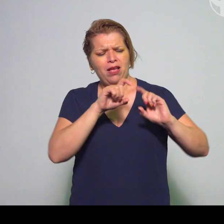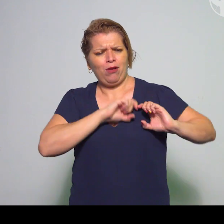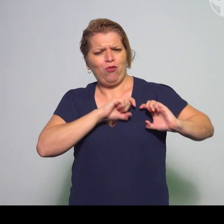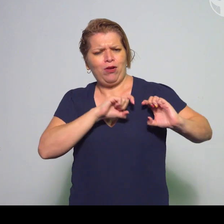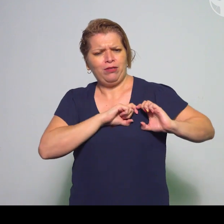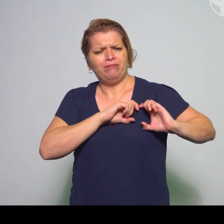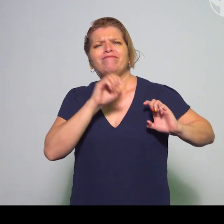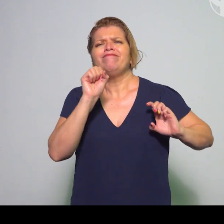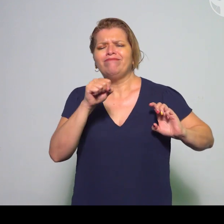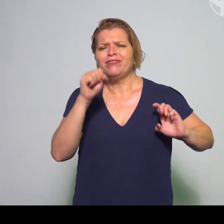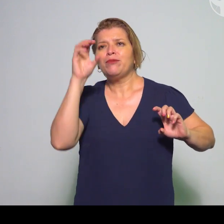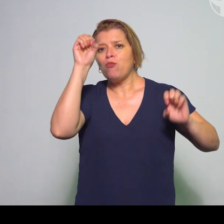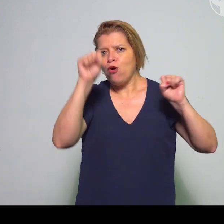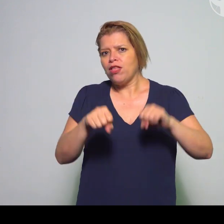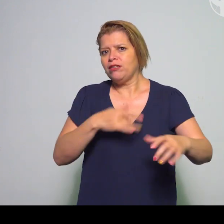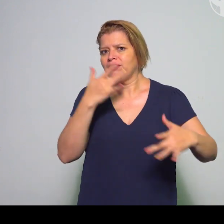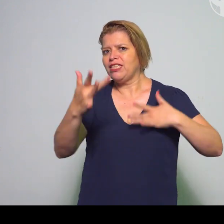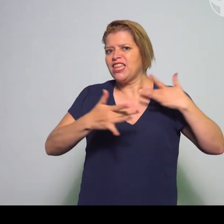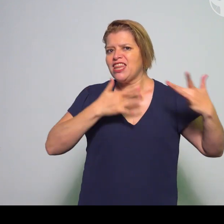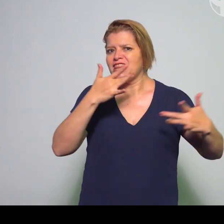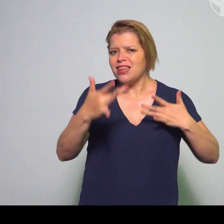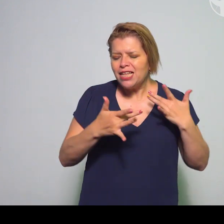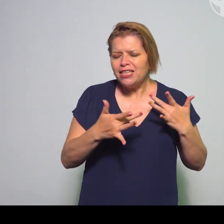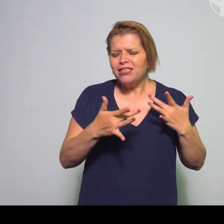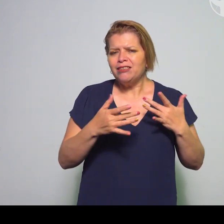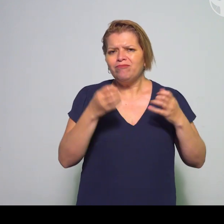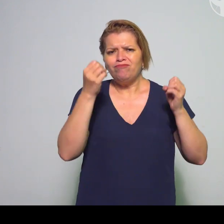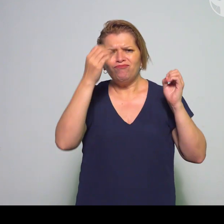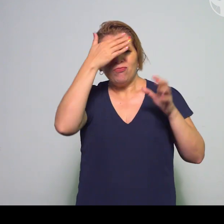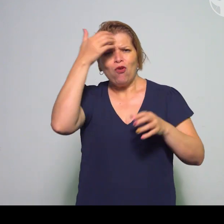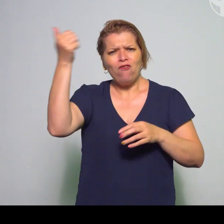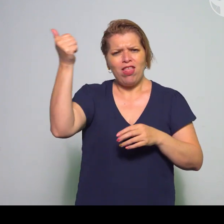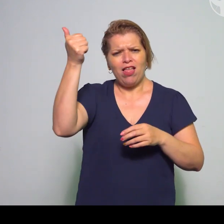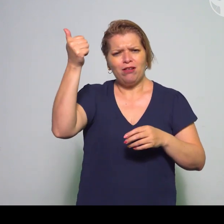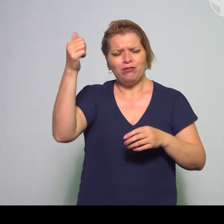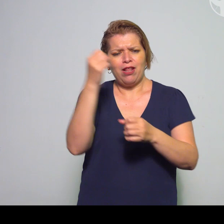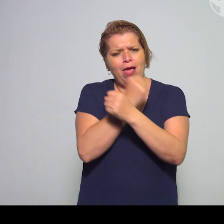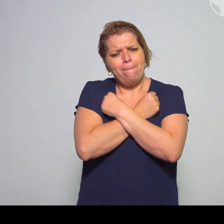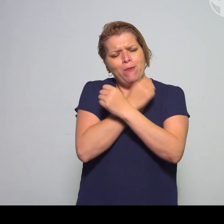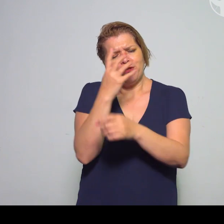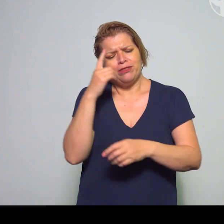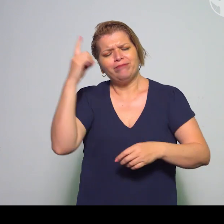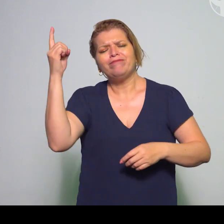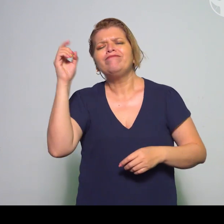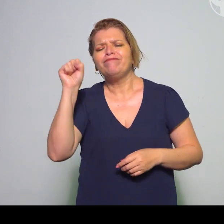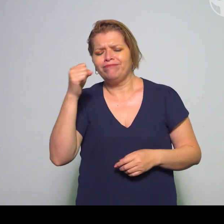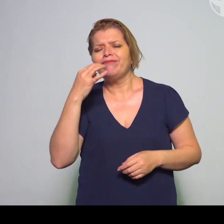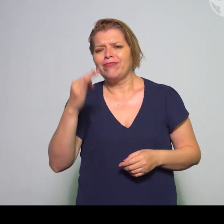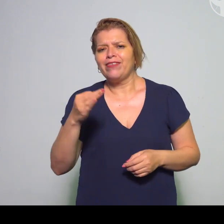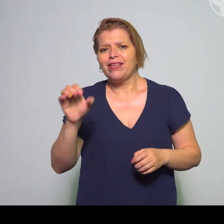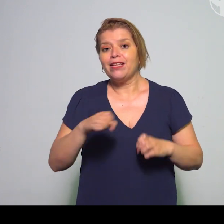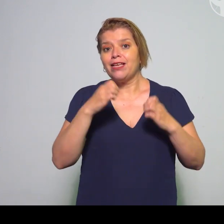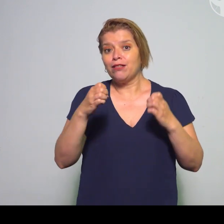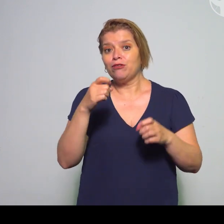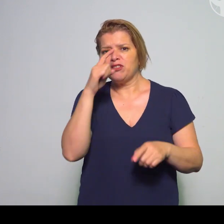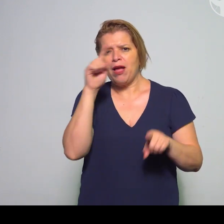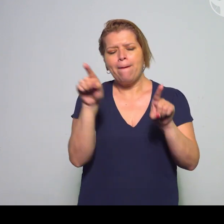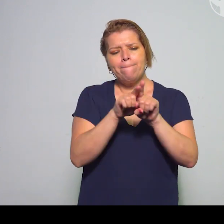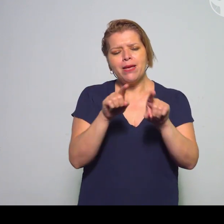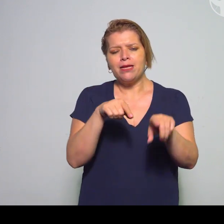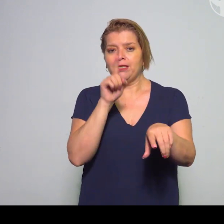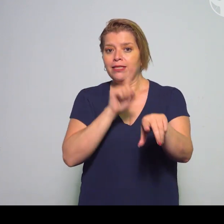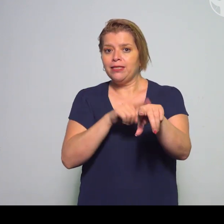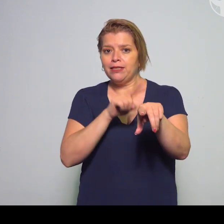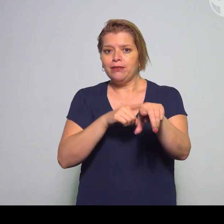sus corazones, ya que podían sentirse en algún momento despojados del amor de Dios. ¿Sabes qué? Además, en ese